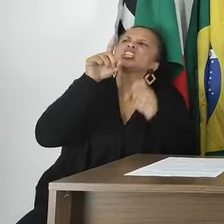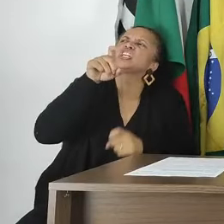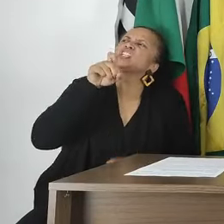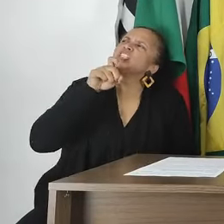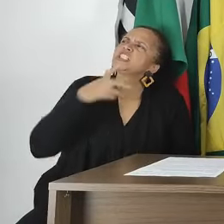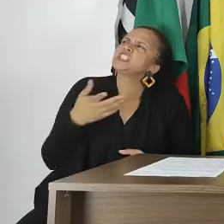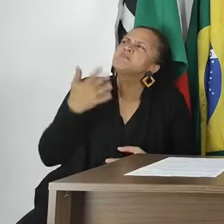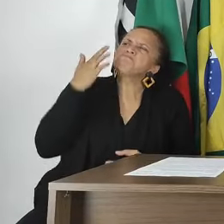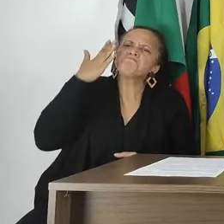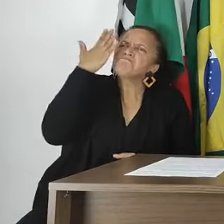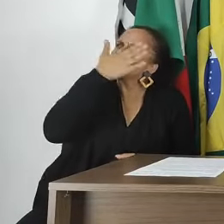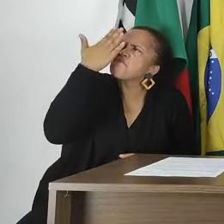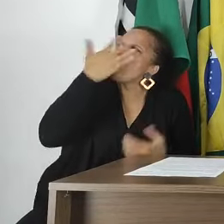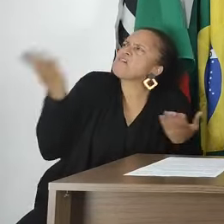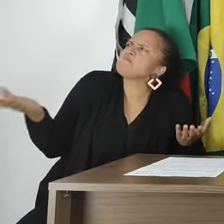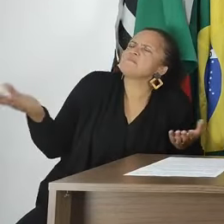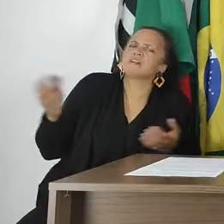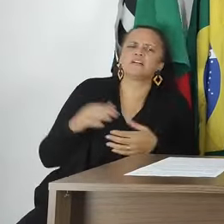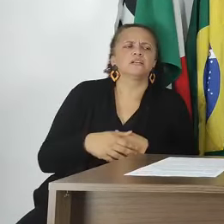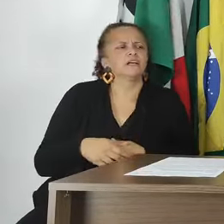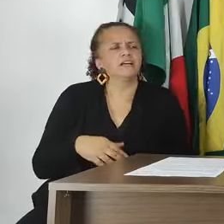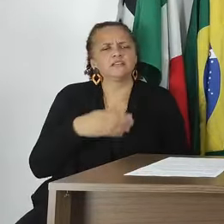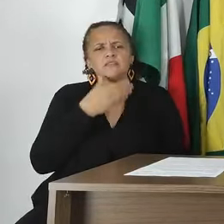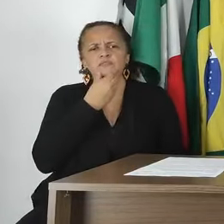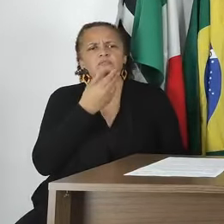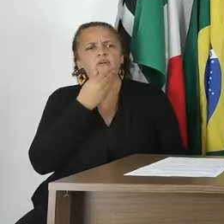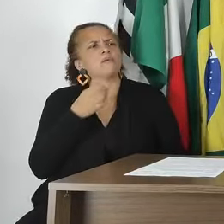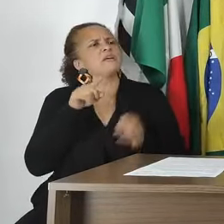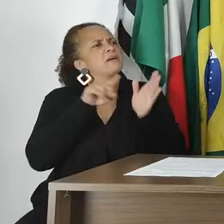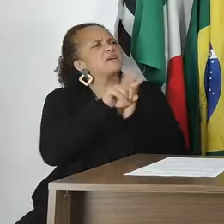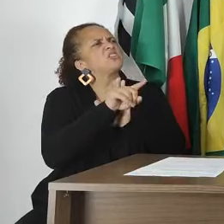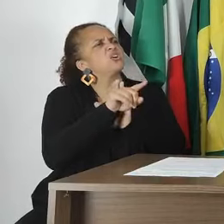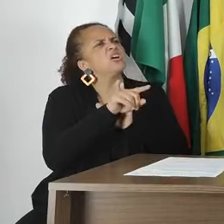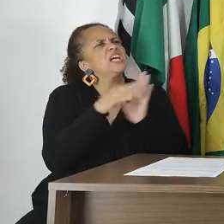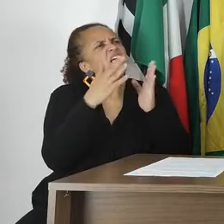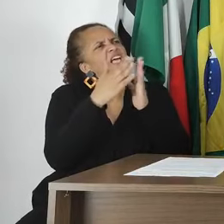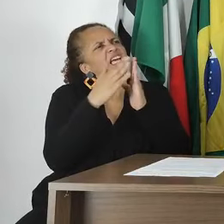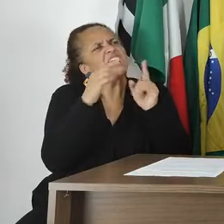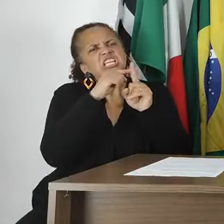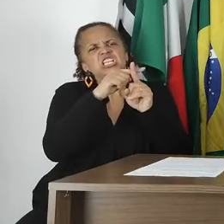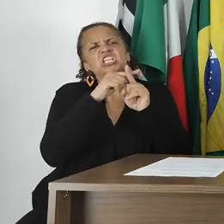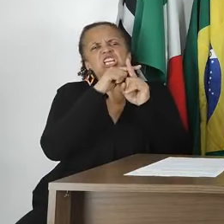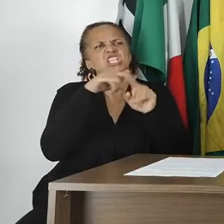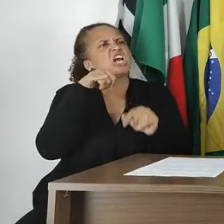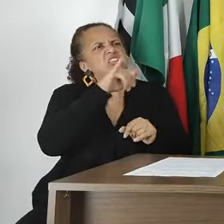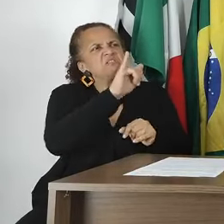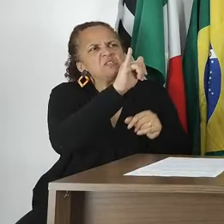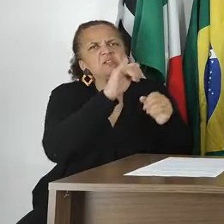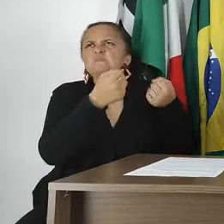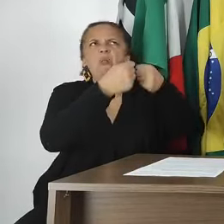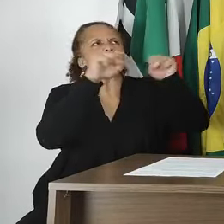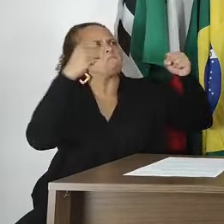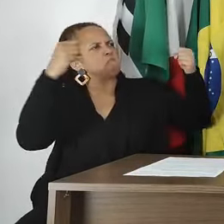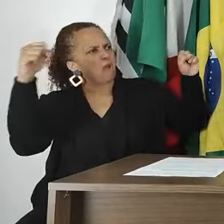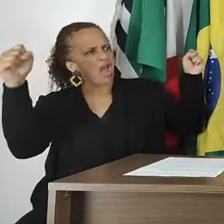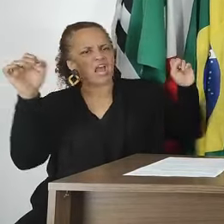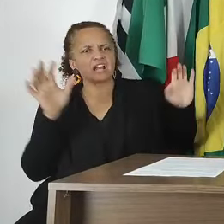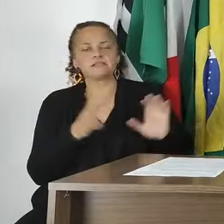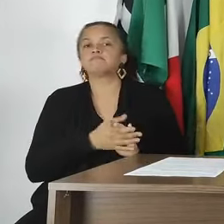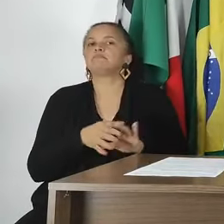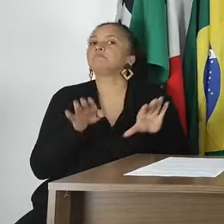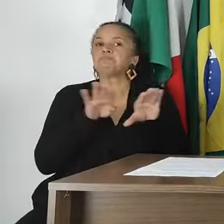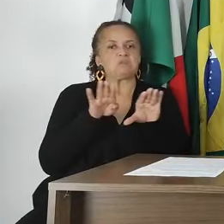não. Aí ele se estranhou e tal. Ele falou assim: cadê aquela igreja Y, aquela igreja grande? Aí Jesus falou assim: aquela